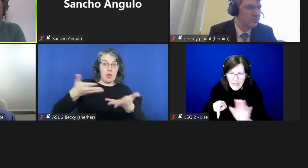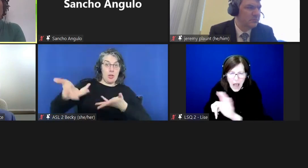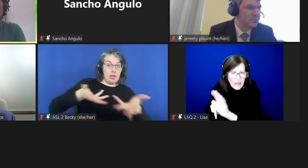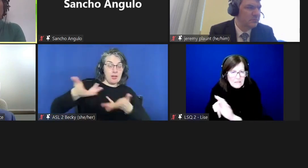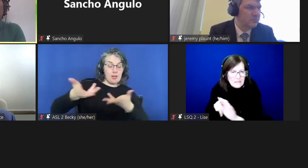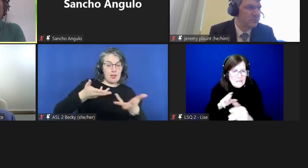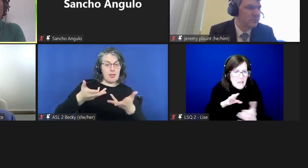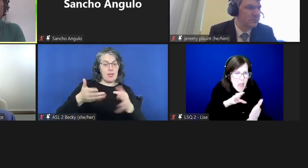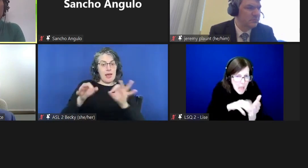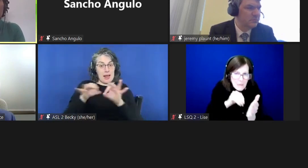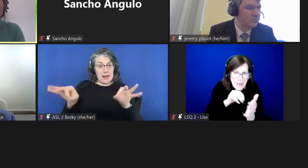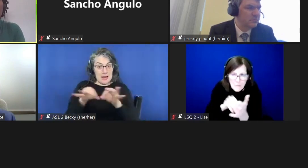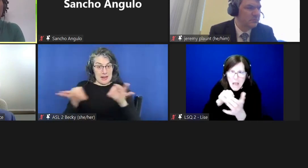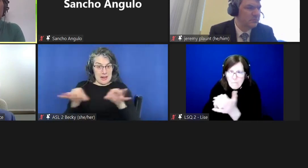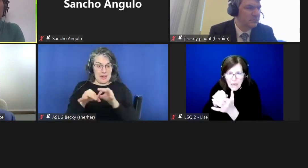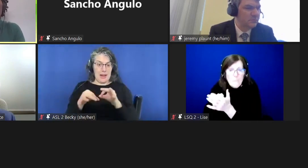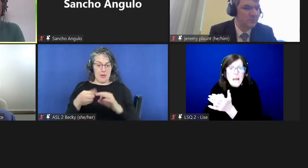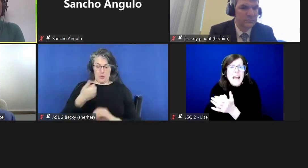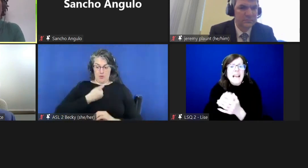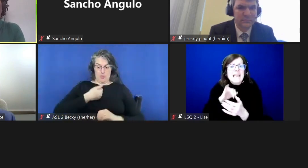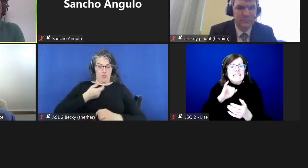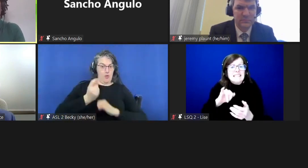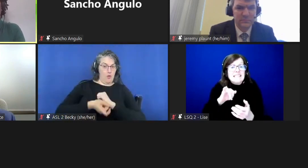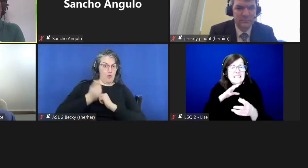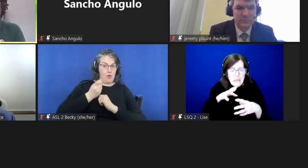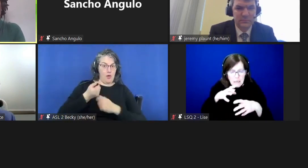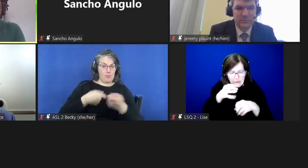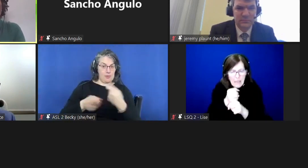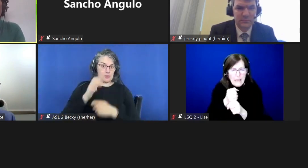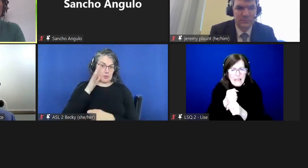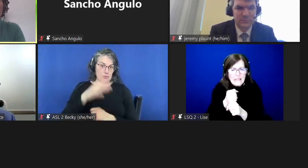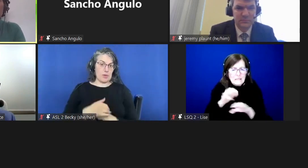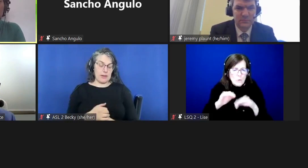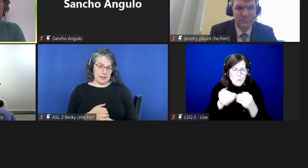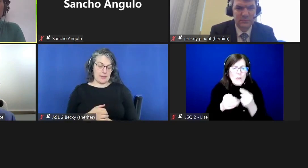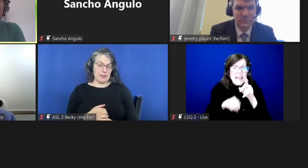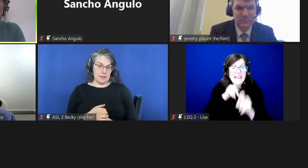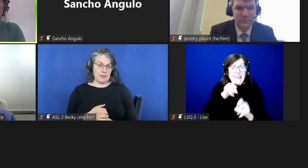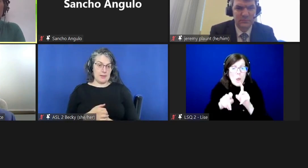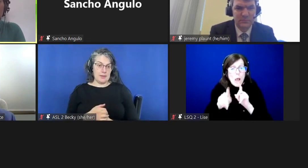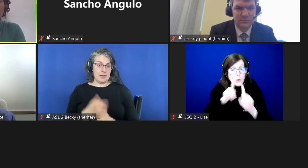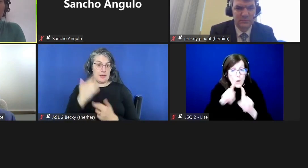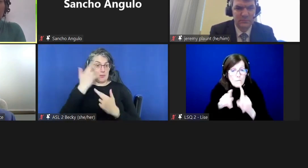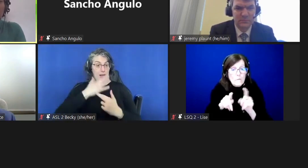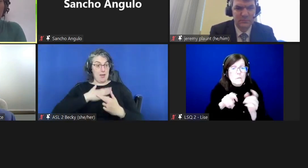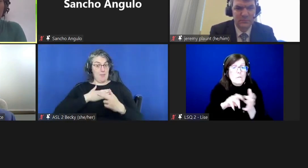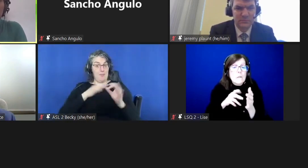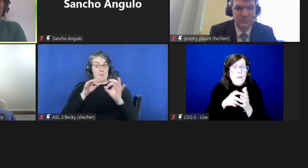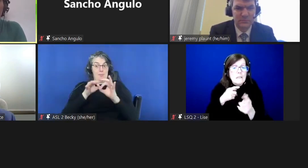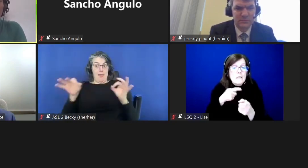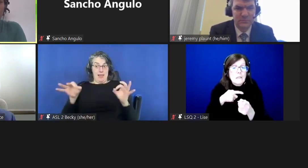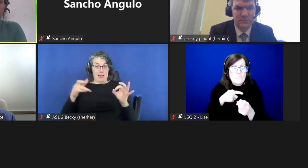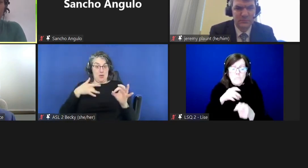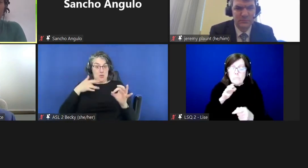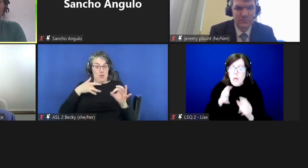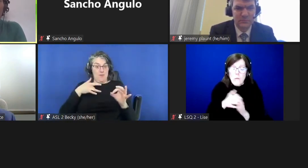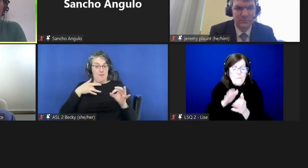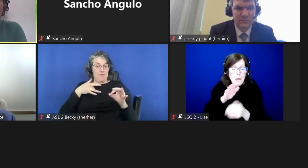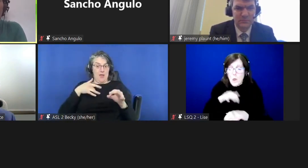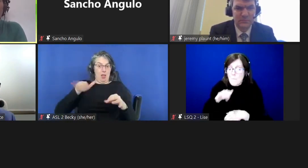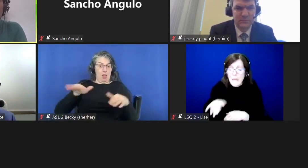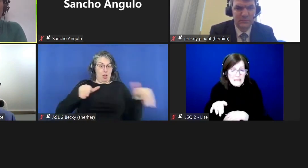questions d'entrevue, automatiquement, on va le faire dans une perspective qui est celle que nous décrivons et qui ne sera